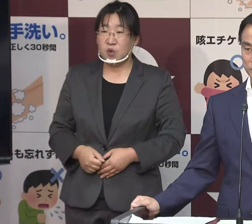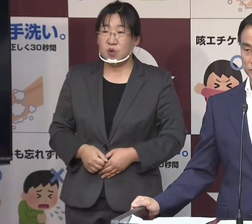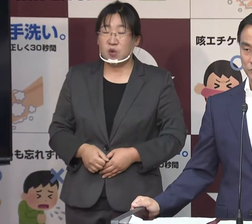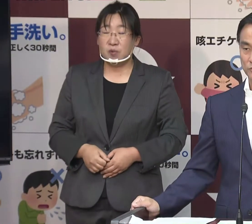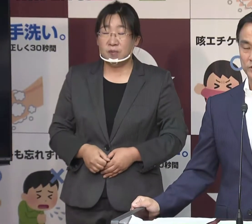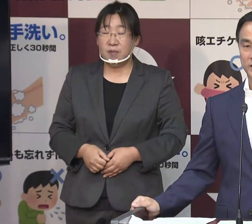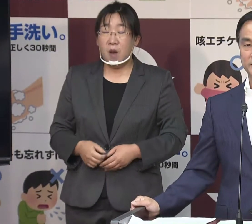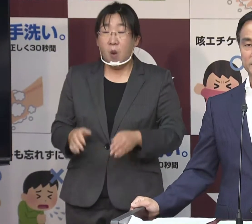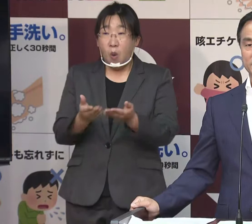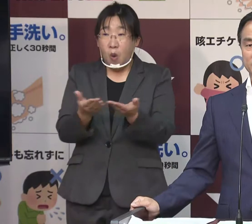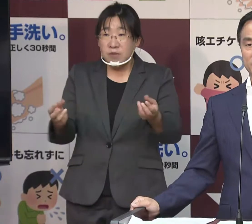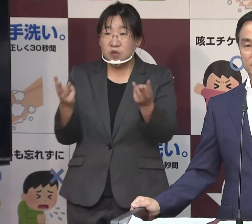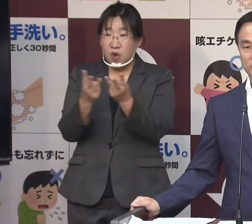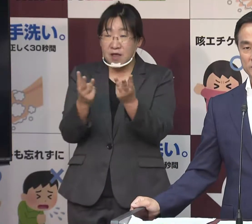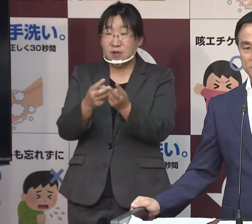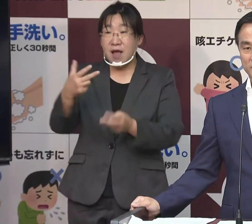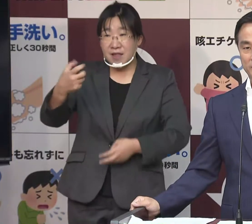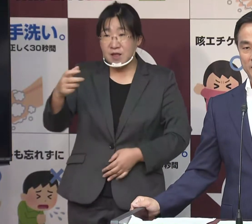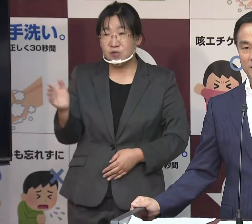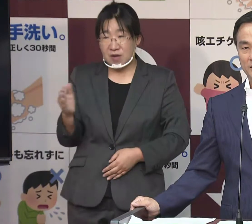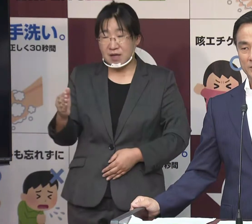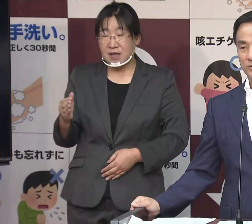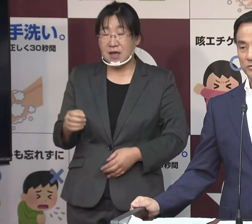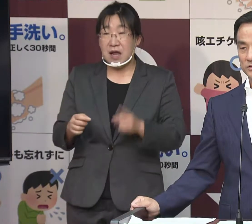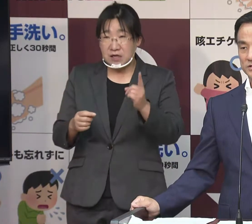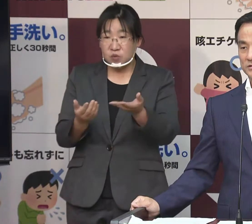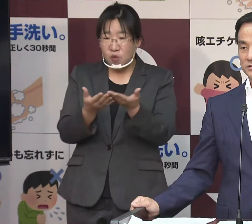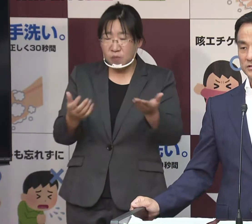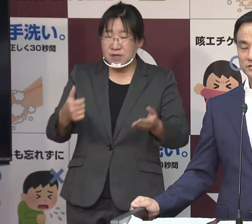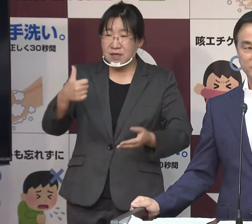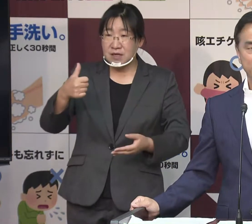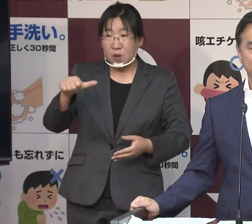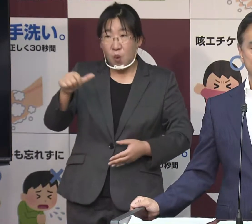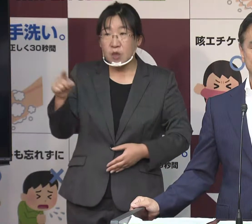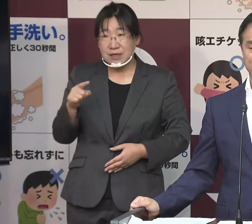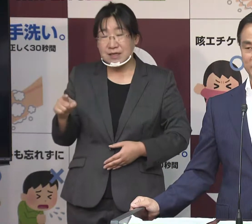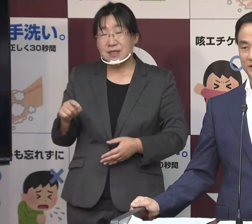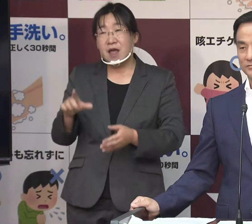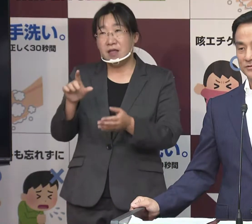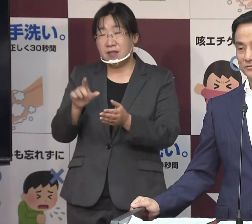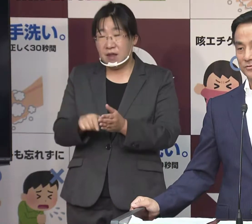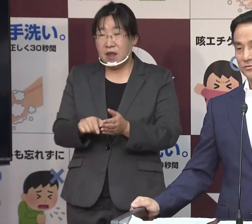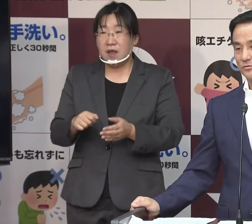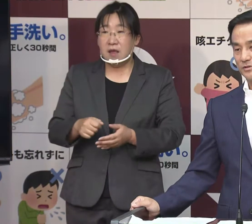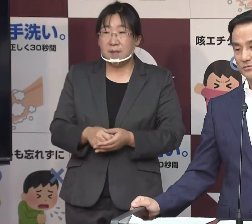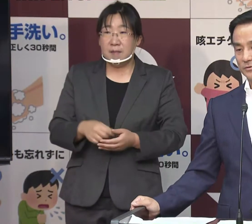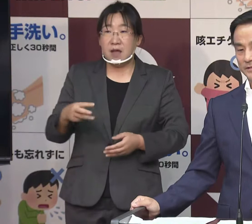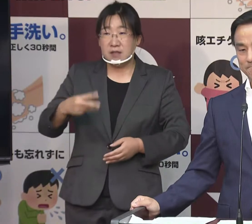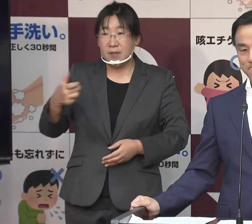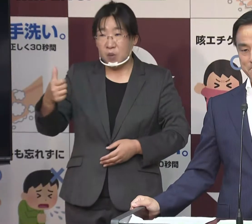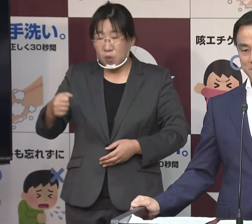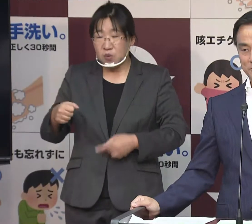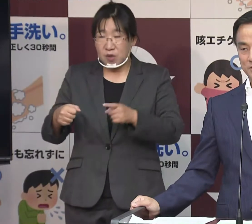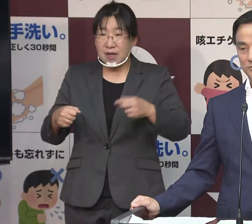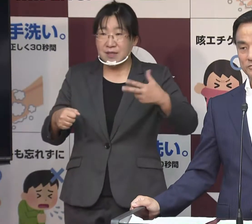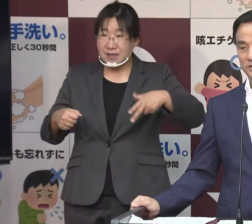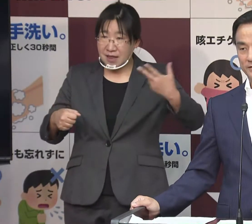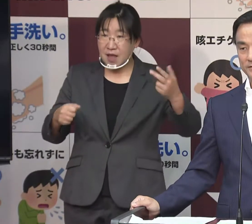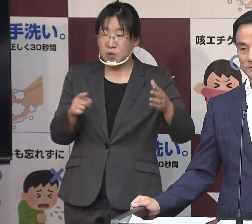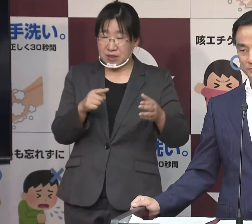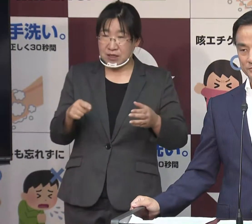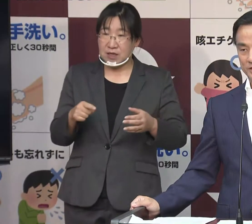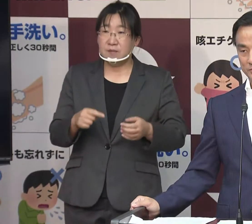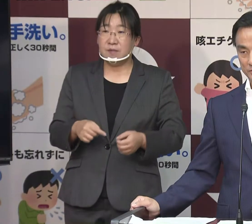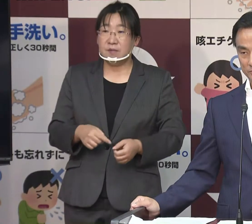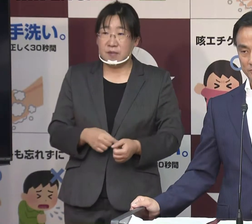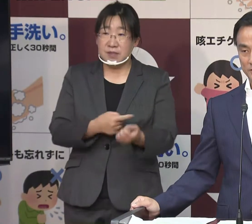度だということで、まあ、5人いれば350人、1店舗あたり10人であれば700人ということですので、まあ、それは能力的には